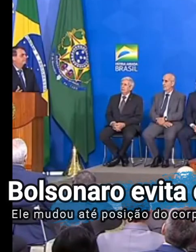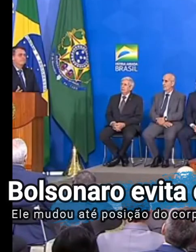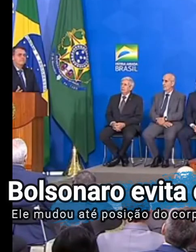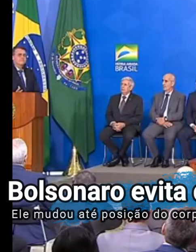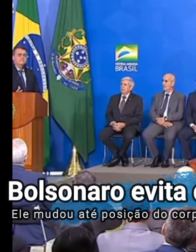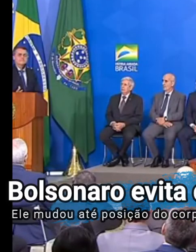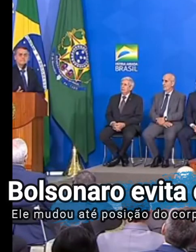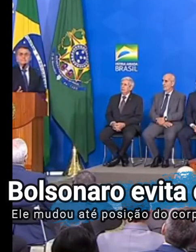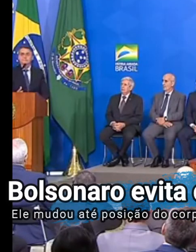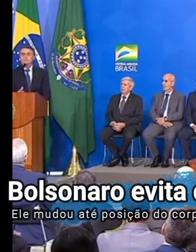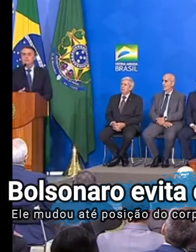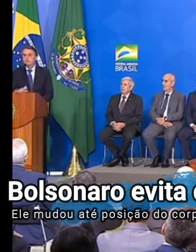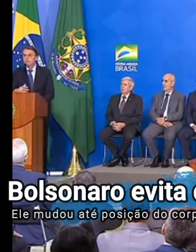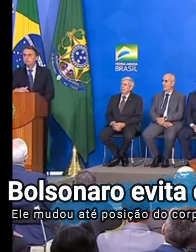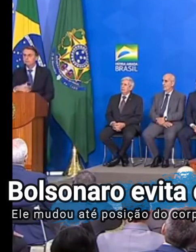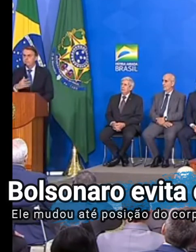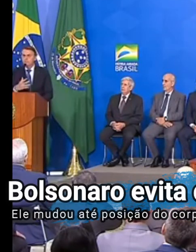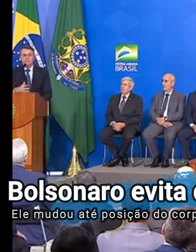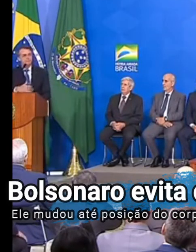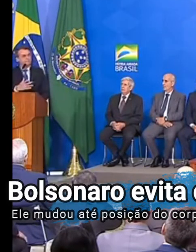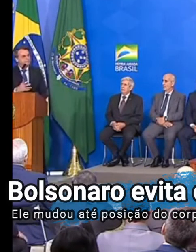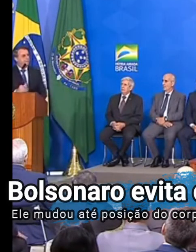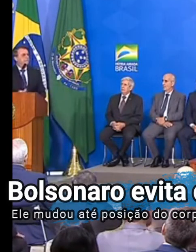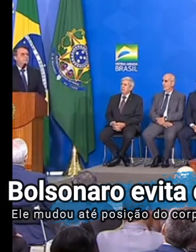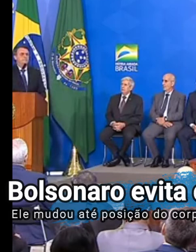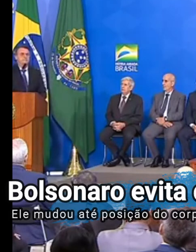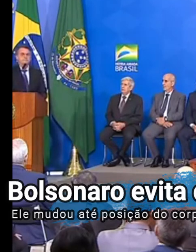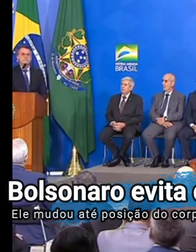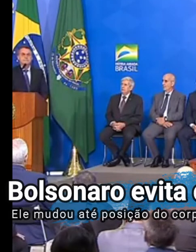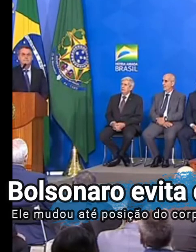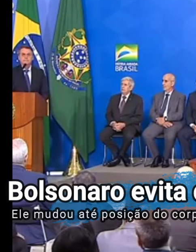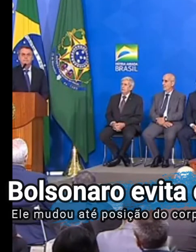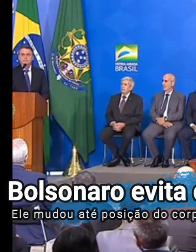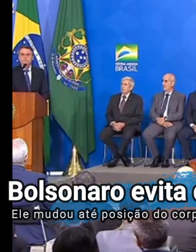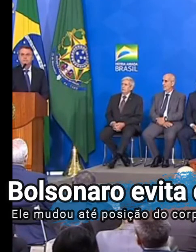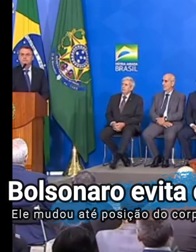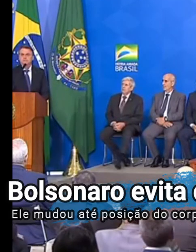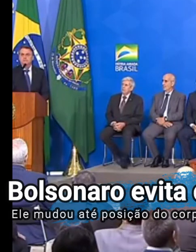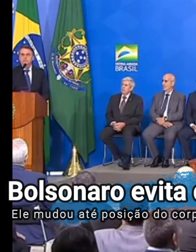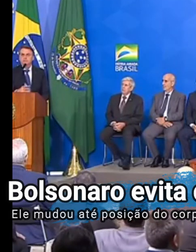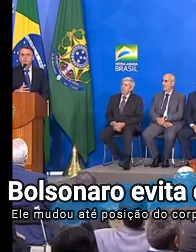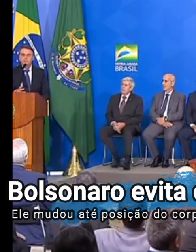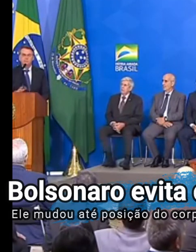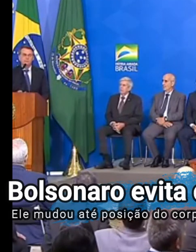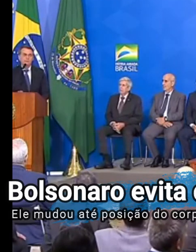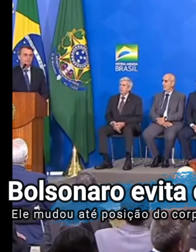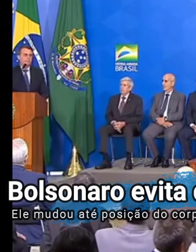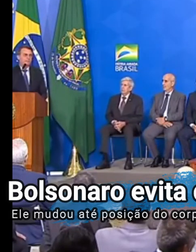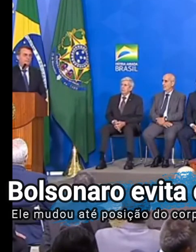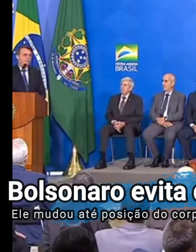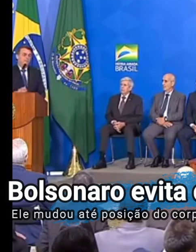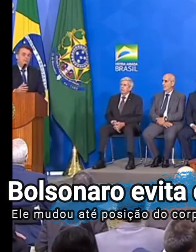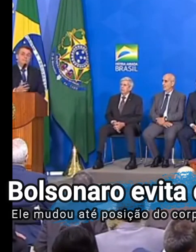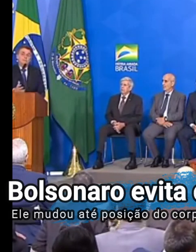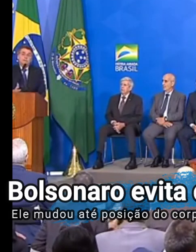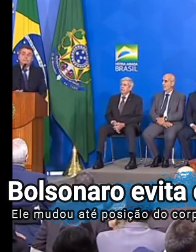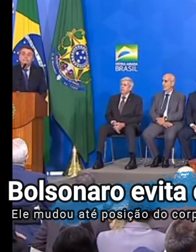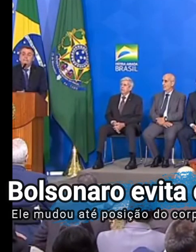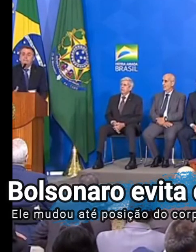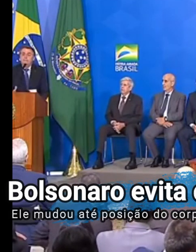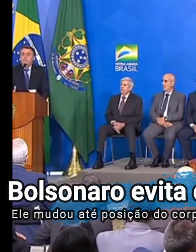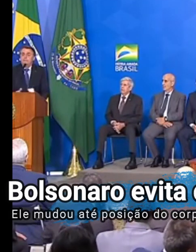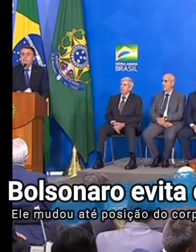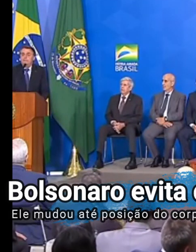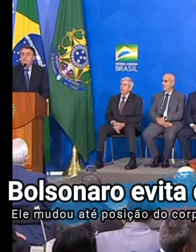dá queremos a polícia militar e eficiente e que realmente cumpra seu objetivo é falar em democracia